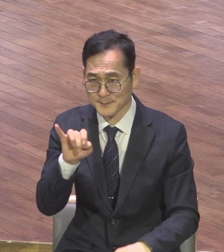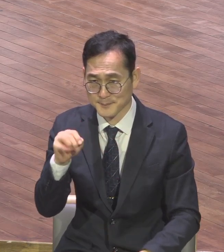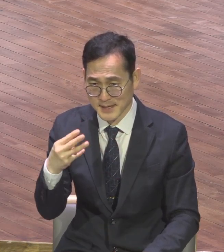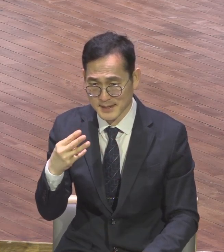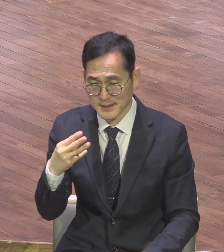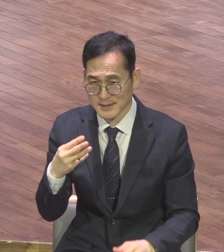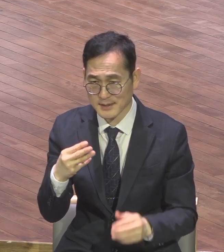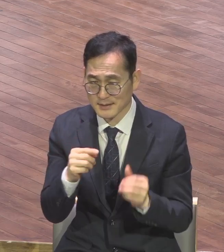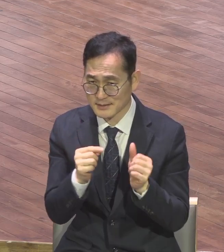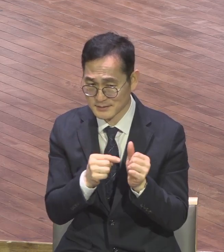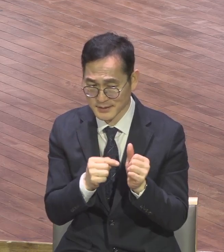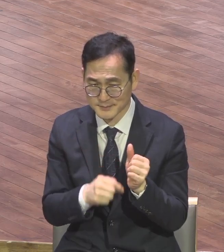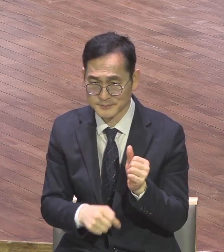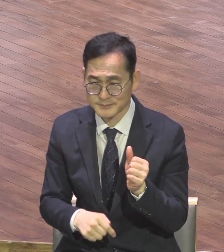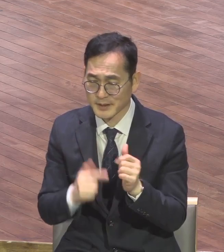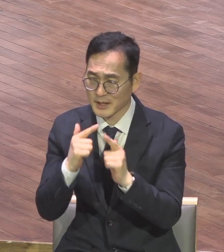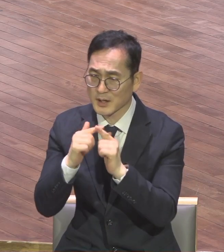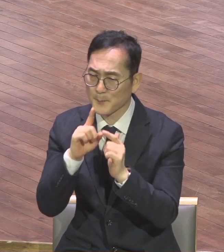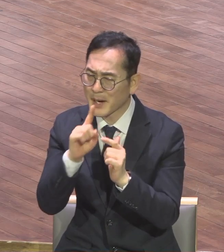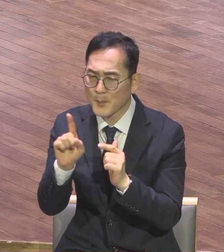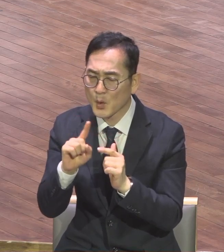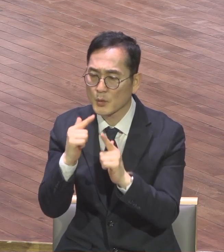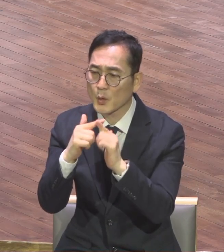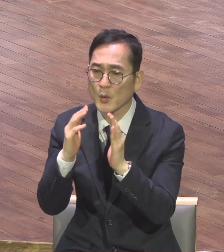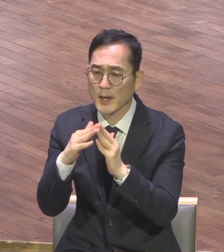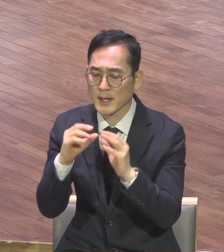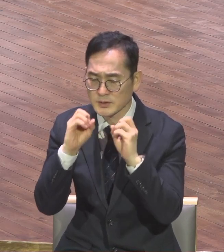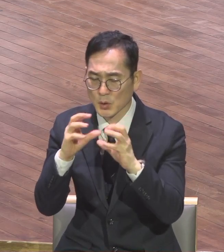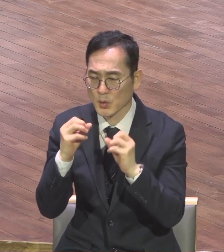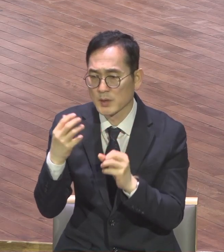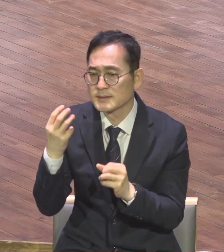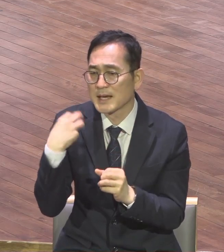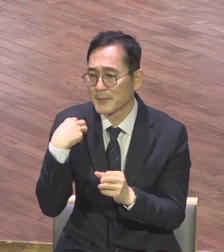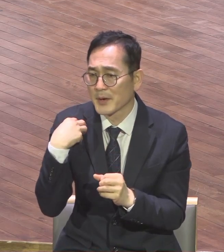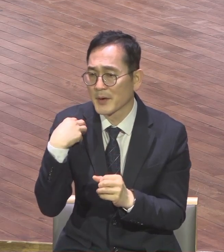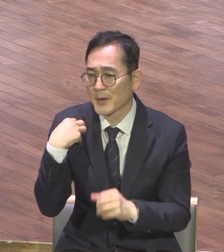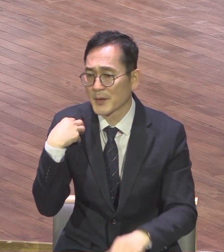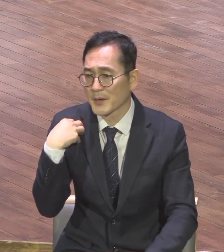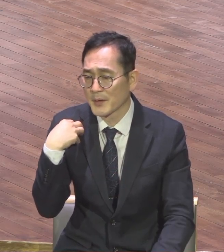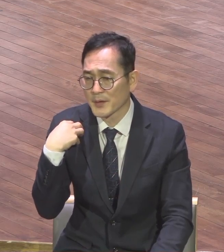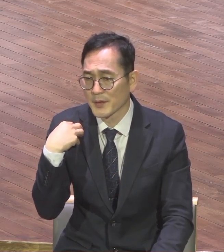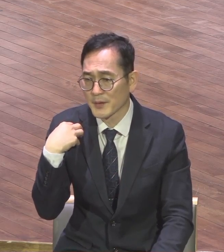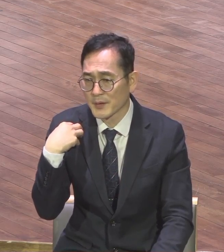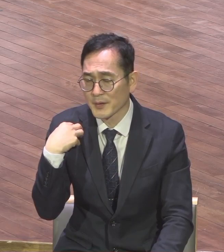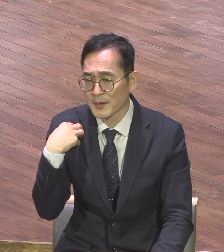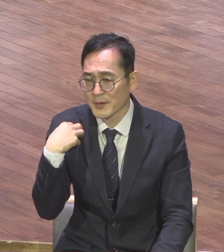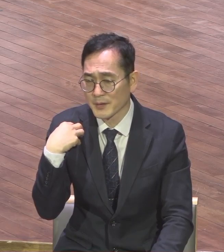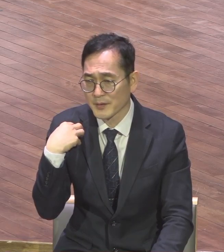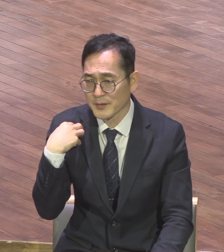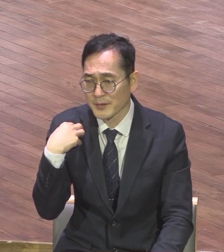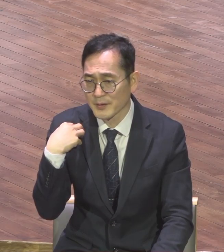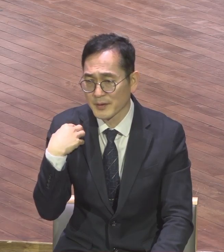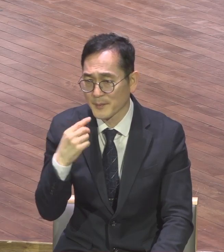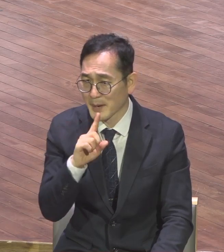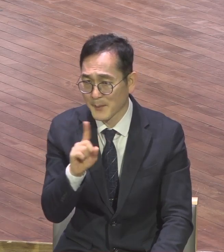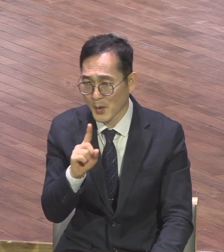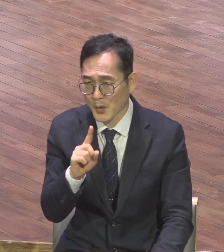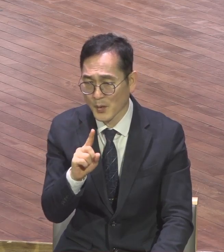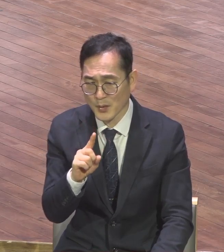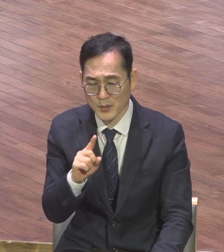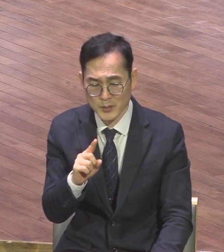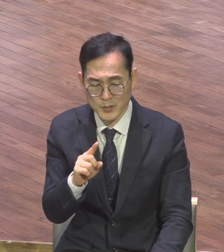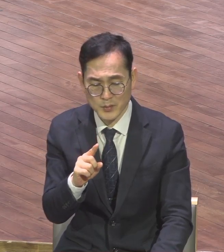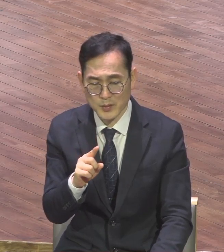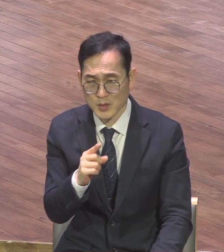이런 말을 했어요. 교회의 선교적 사명에 대해서 이렇게 강조했습니다. 불이 타는